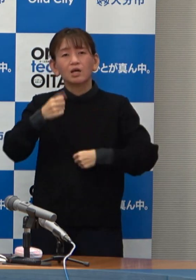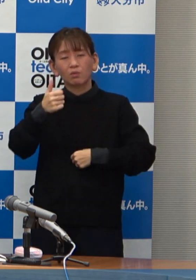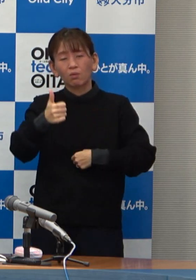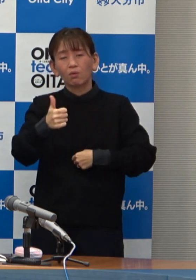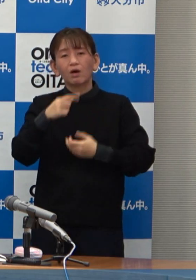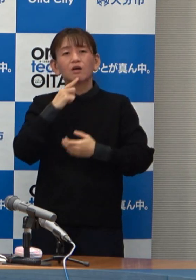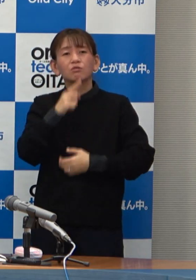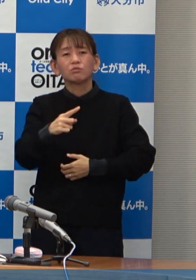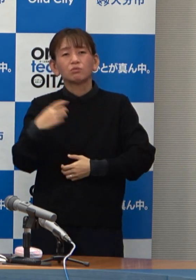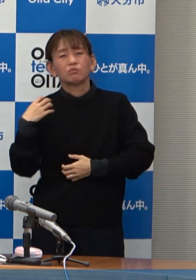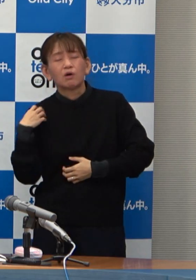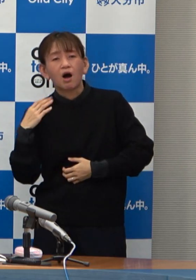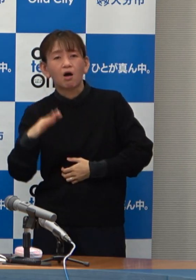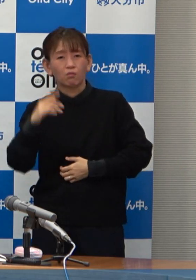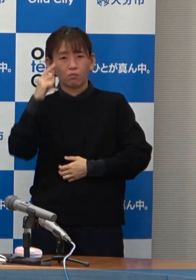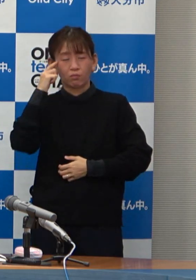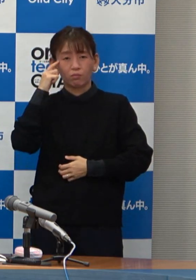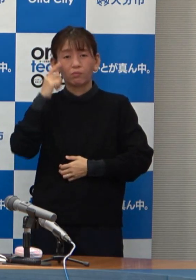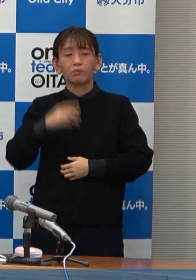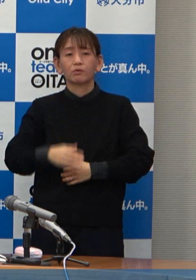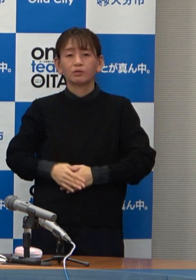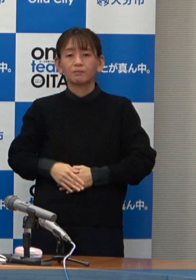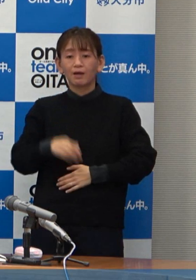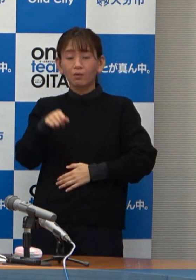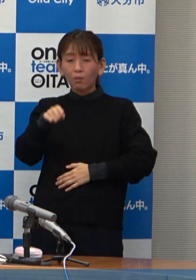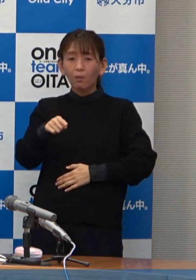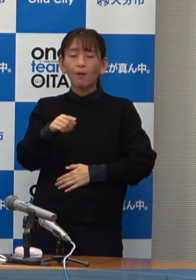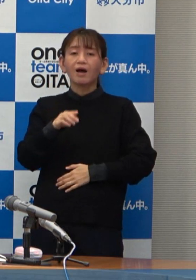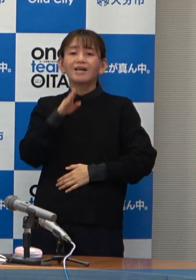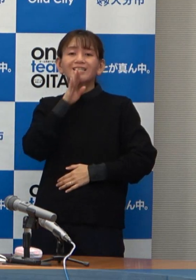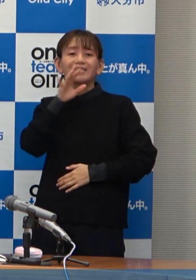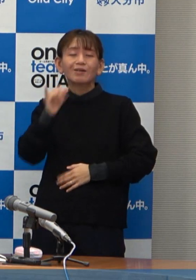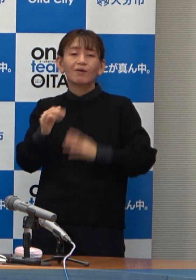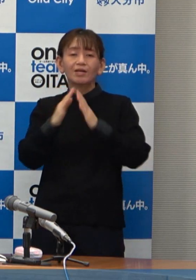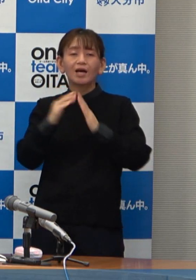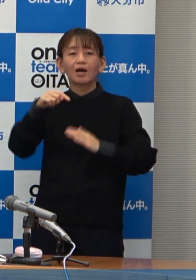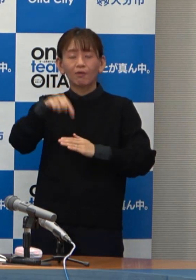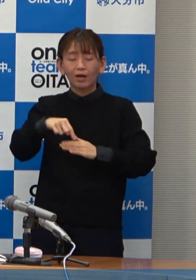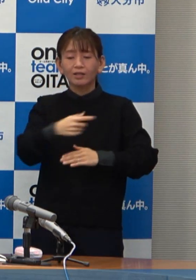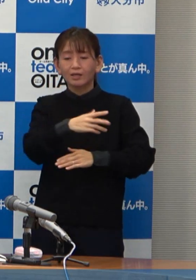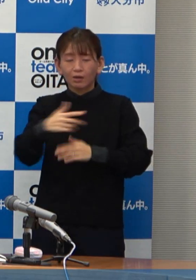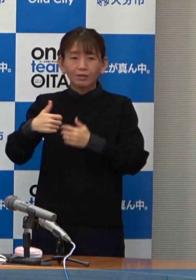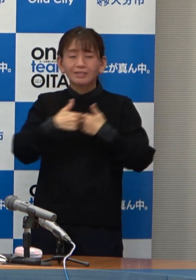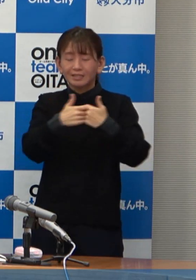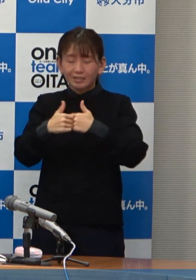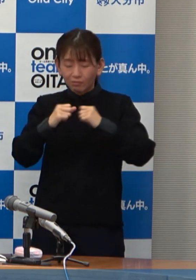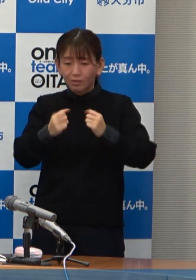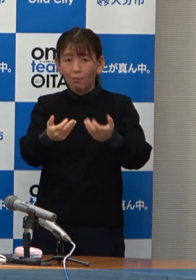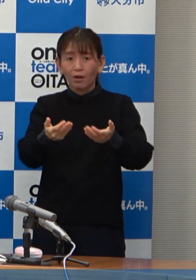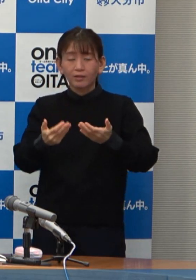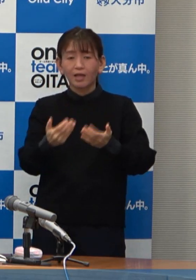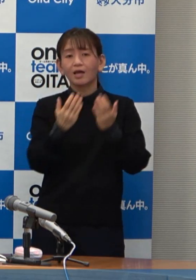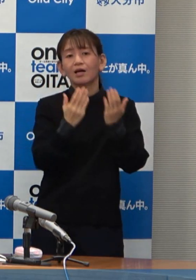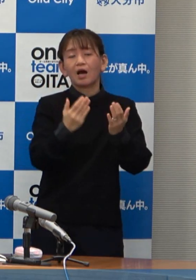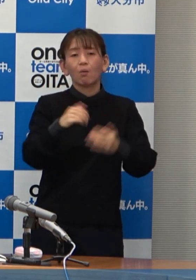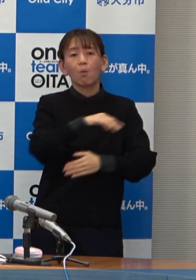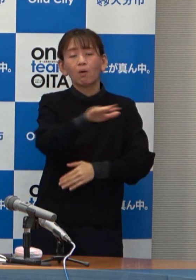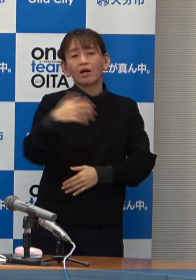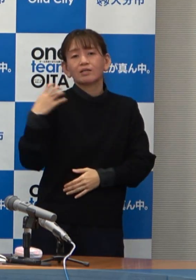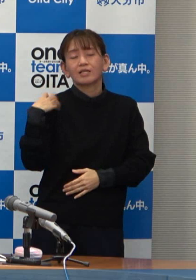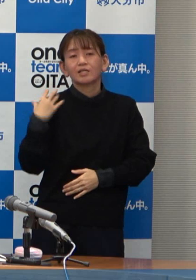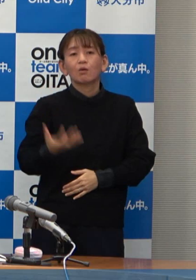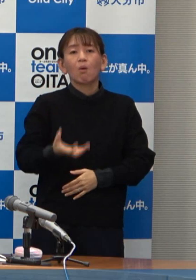で実行委員会の中でそれは議論しっかりしていただいてあの学校側が責任を持ってトータルで判断